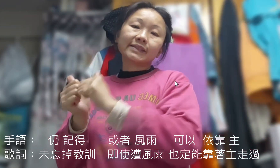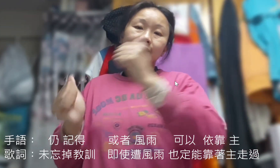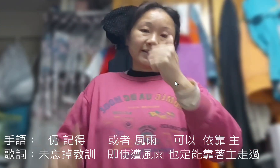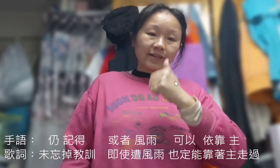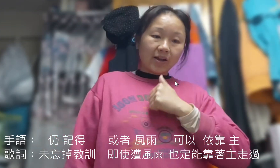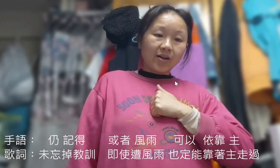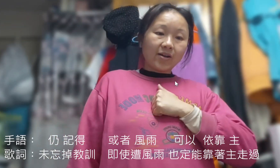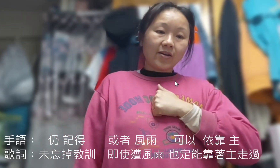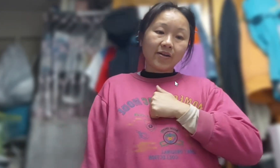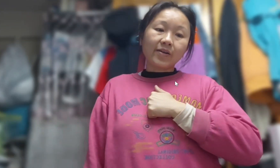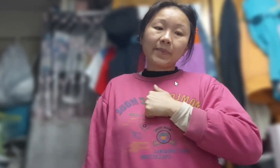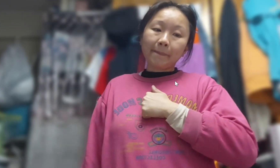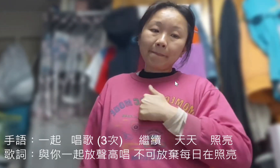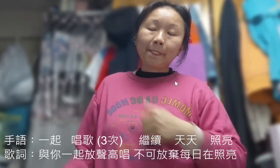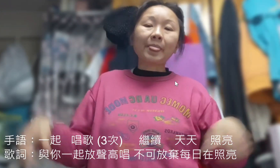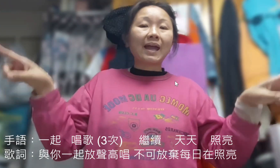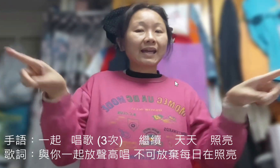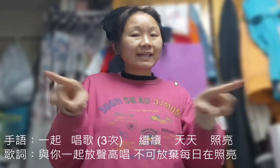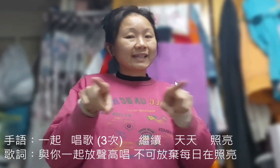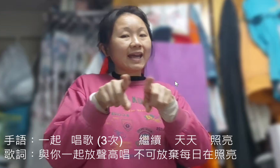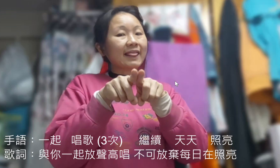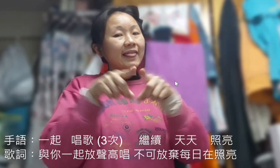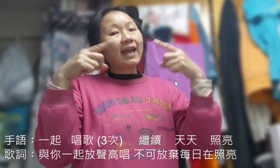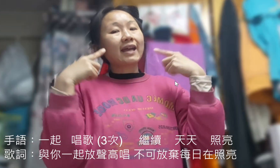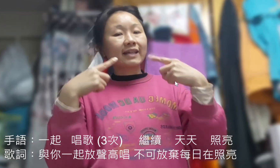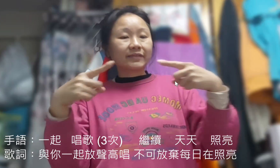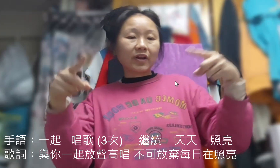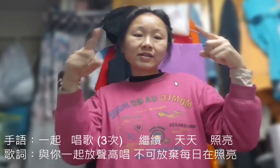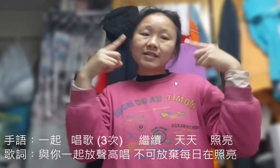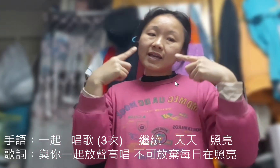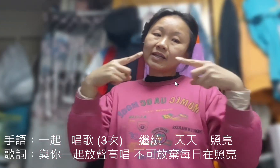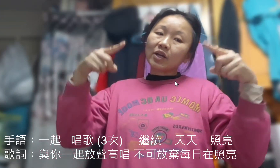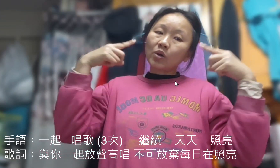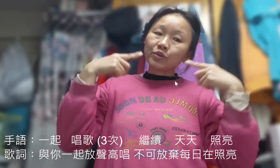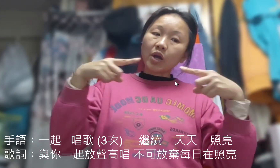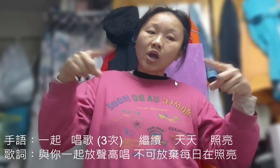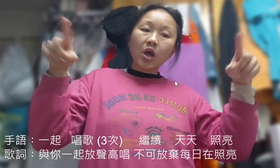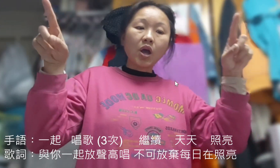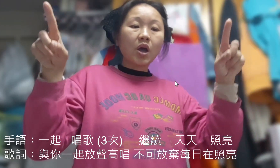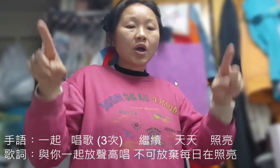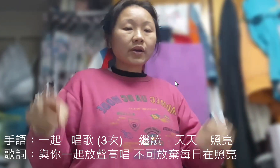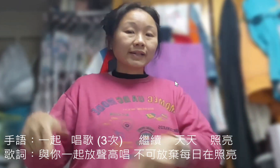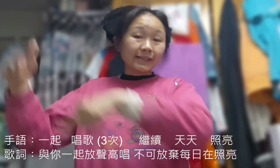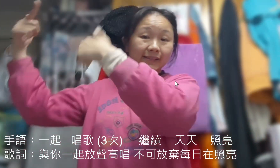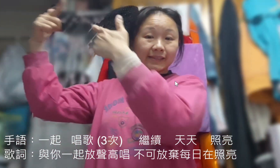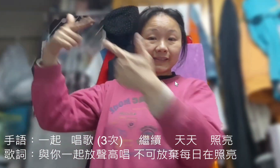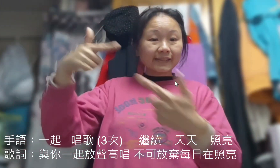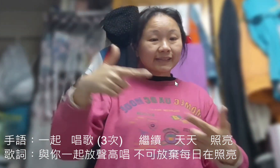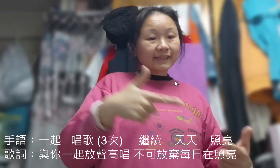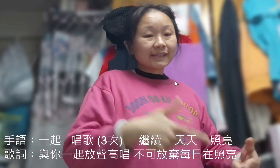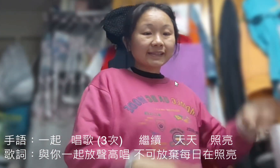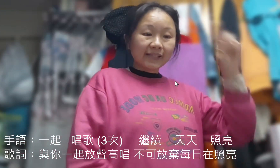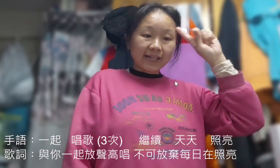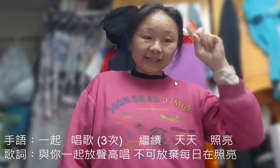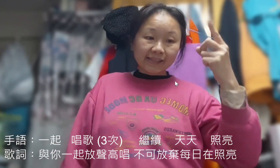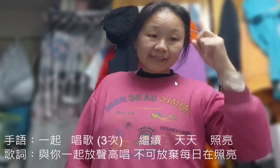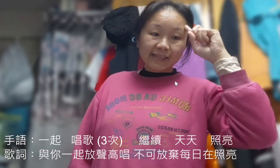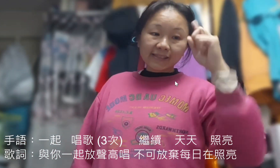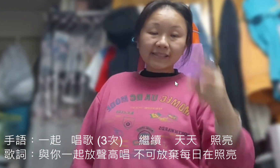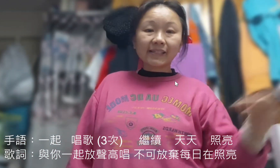走過。與你一起放聲高唱，不可放棄，每日在